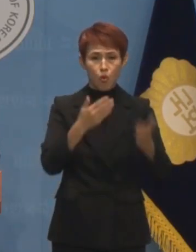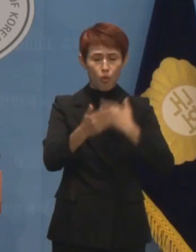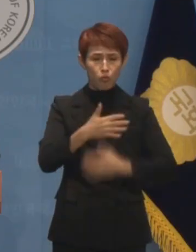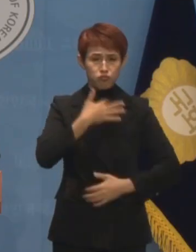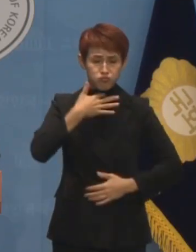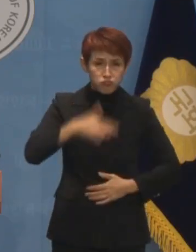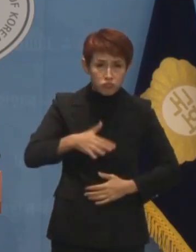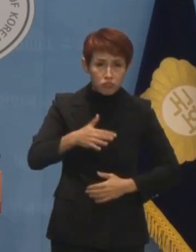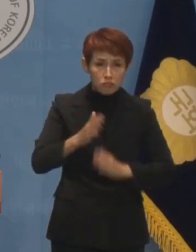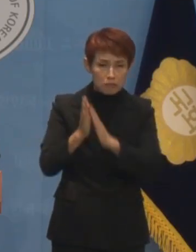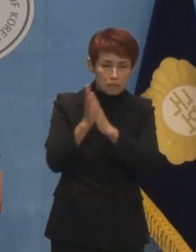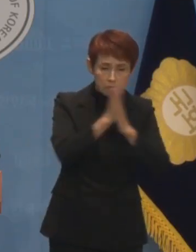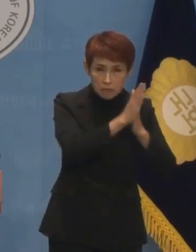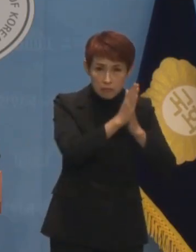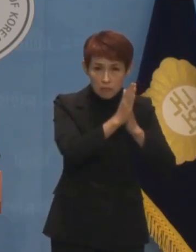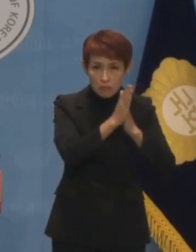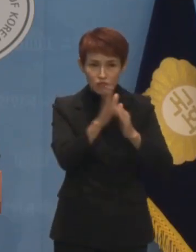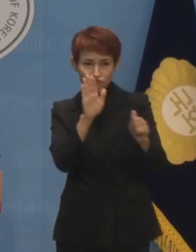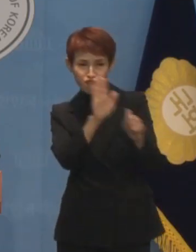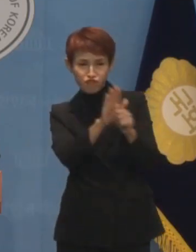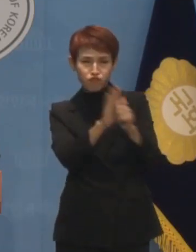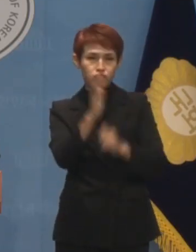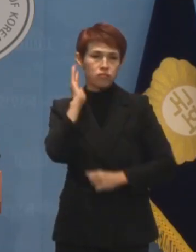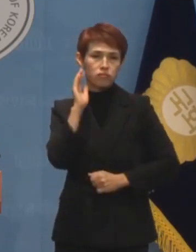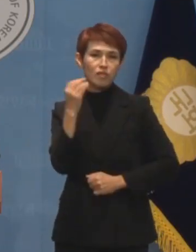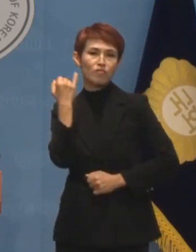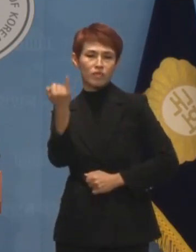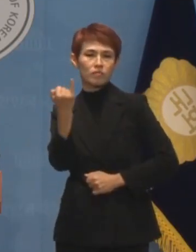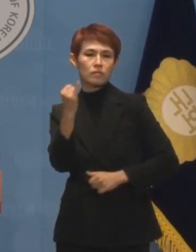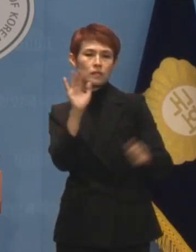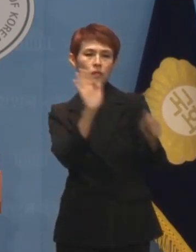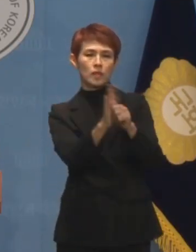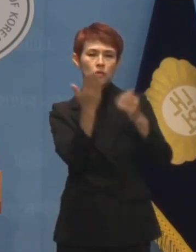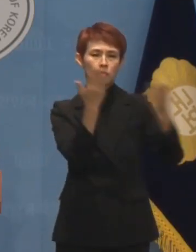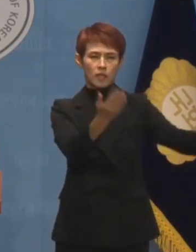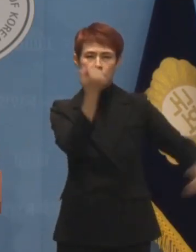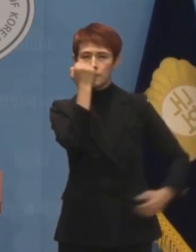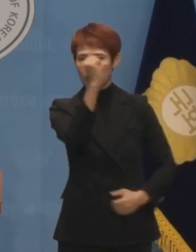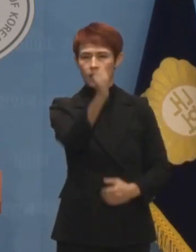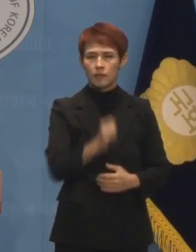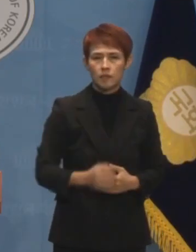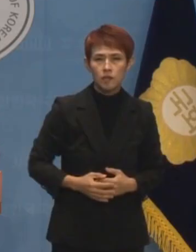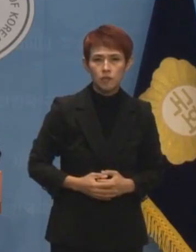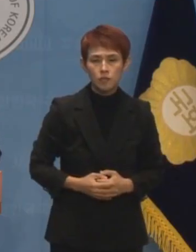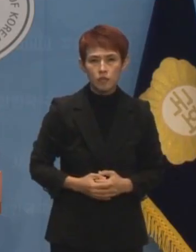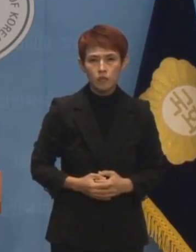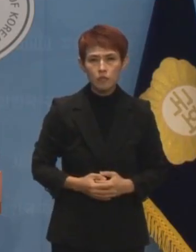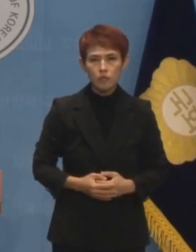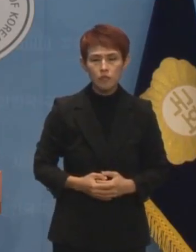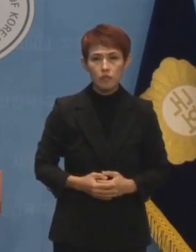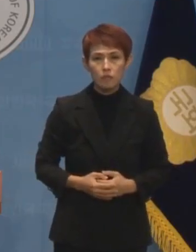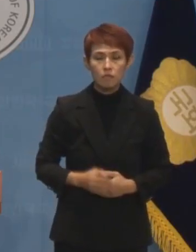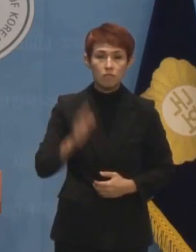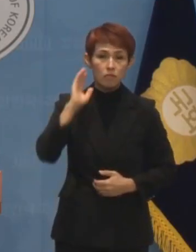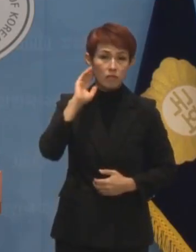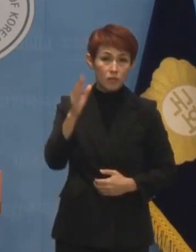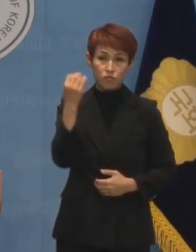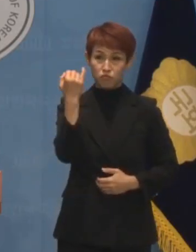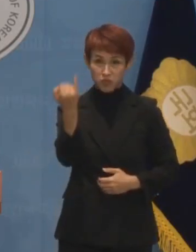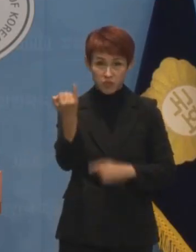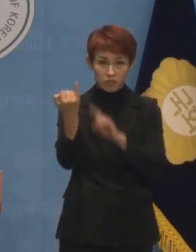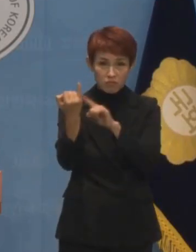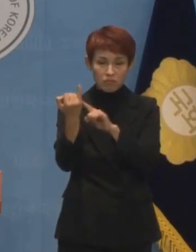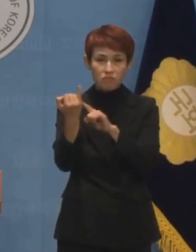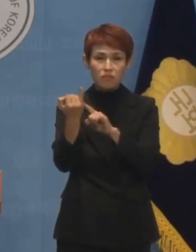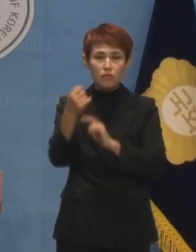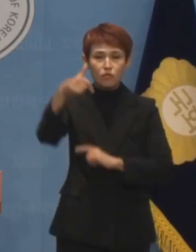배후에 영부인과의 학연이 작용했다고 볼 수밖에 없습니다. 김건희 여사의 국민대